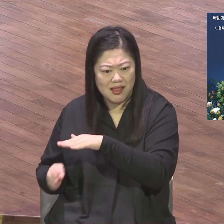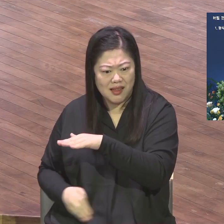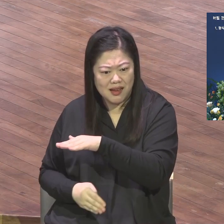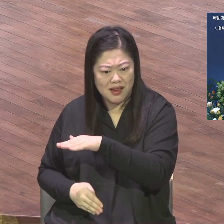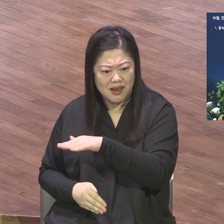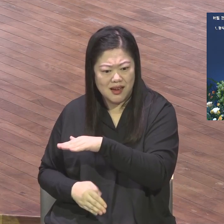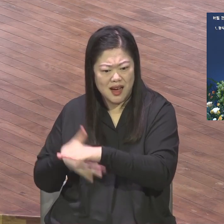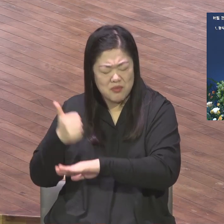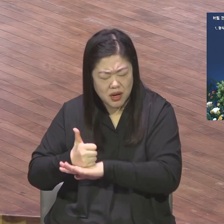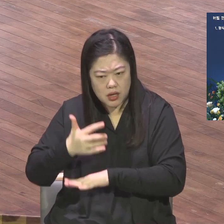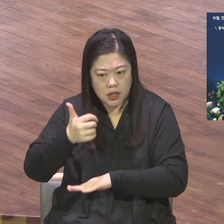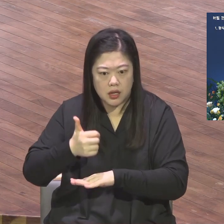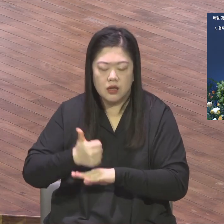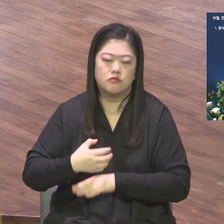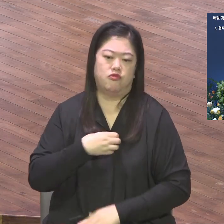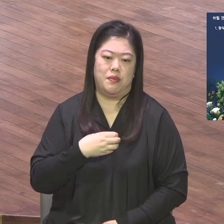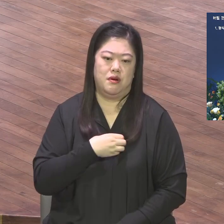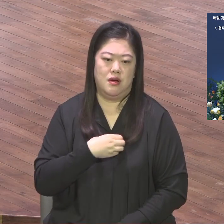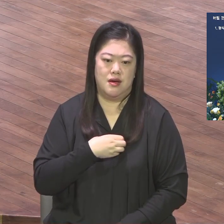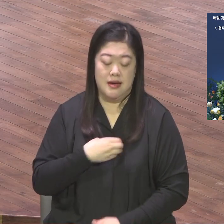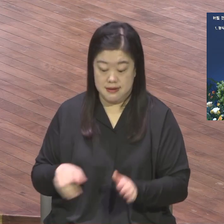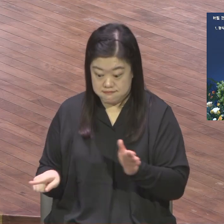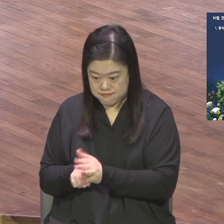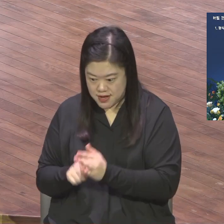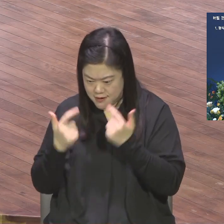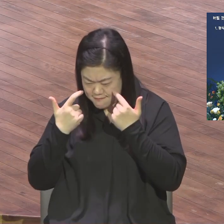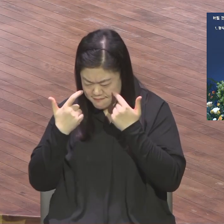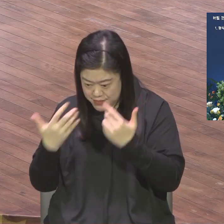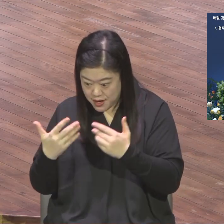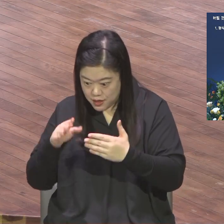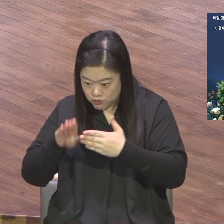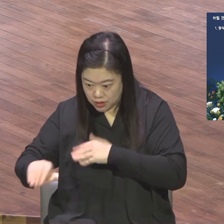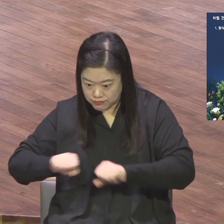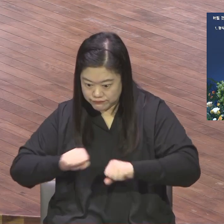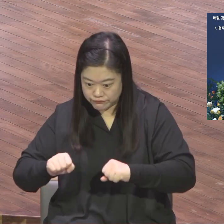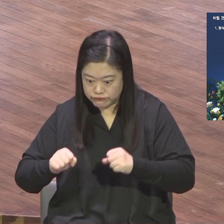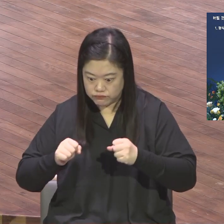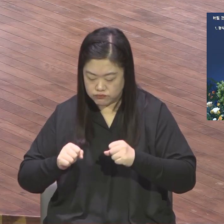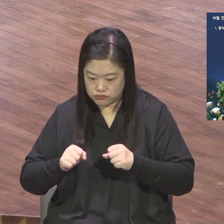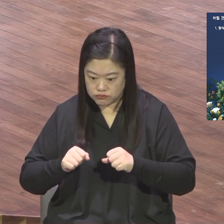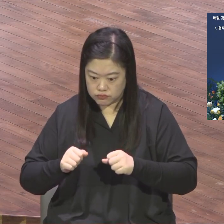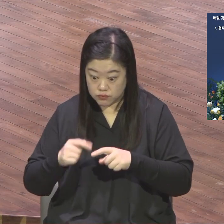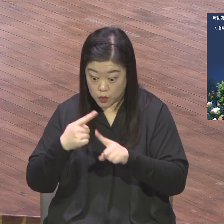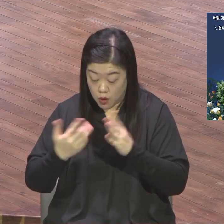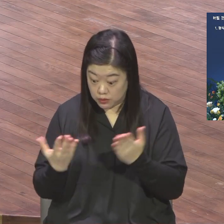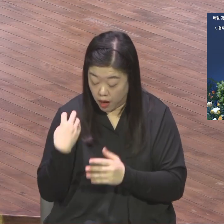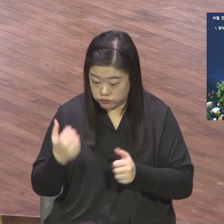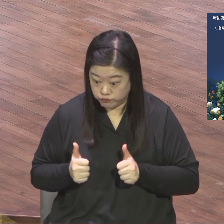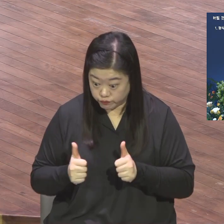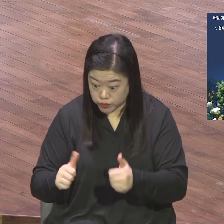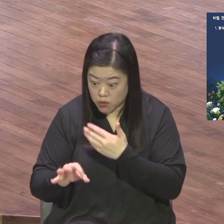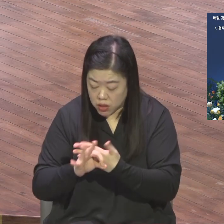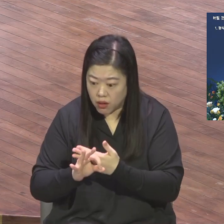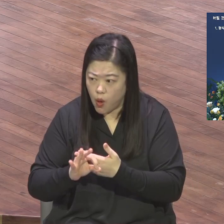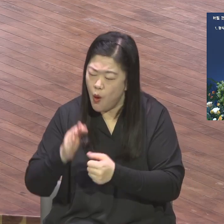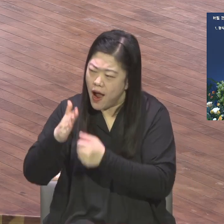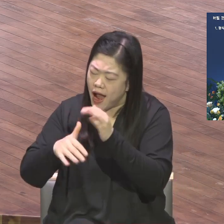그리스도가 모든 것이 아닌 사람은 시간이 흐를수록 자신을 더 부끄럽게 만든다.